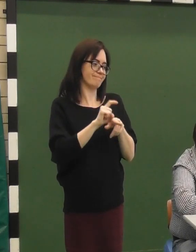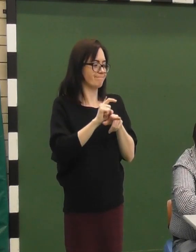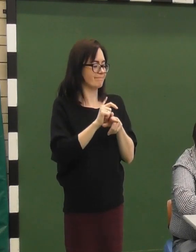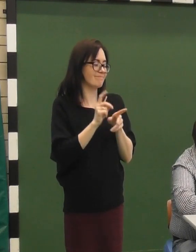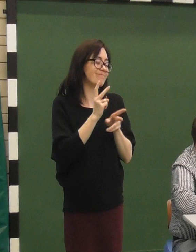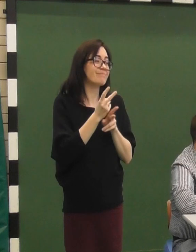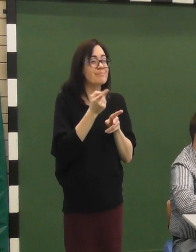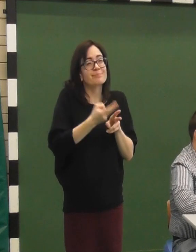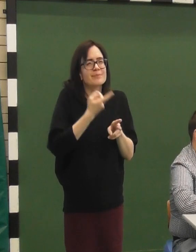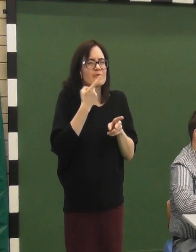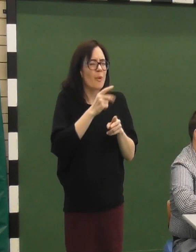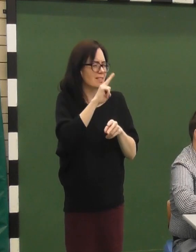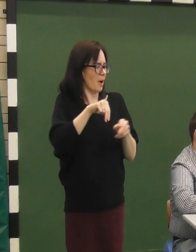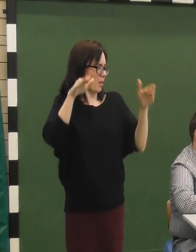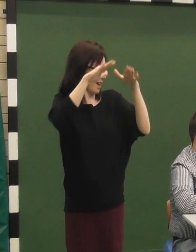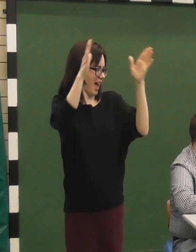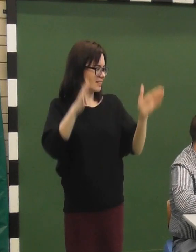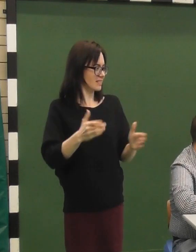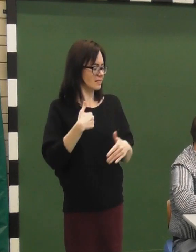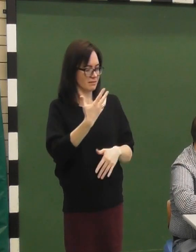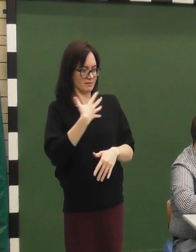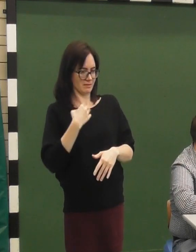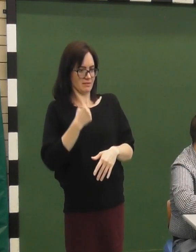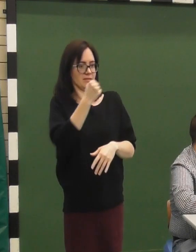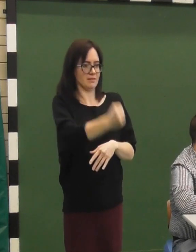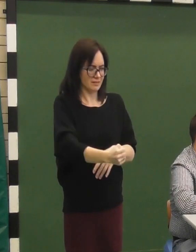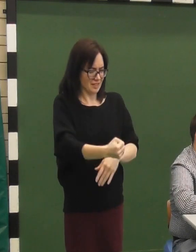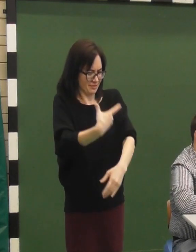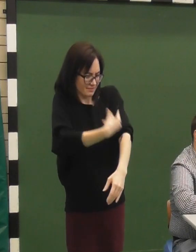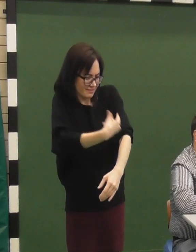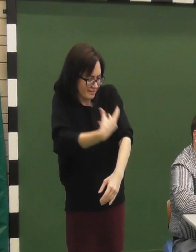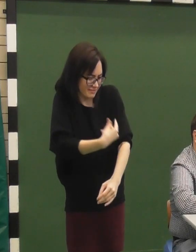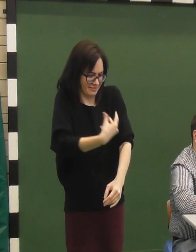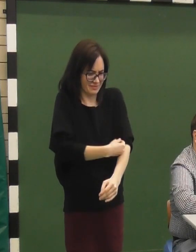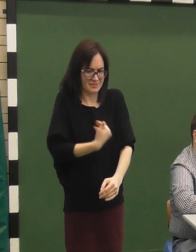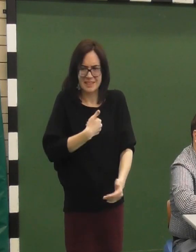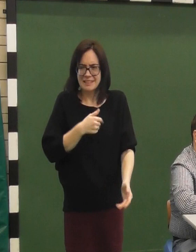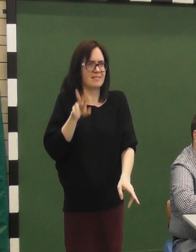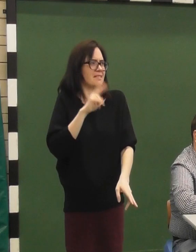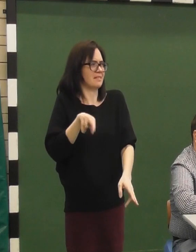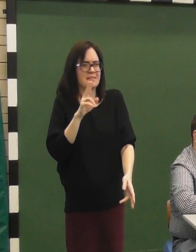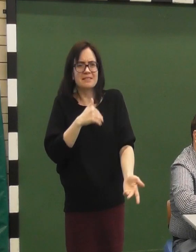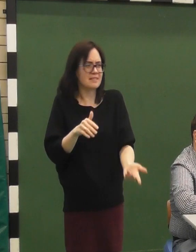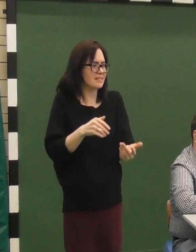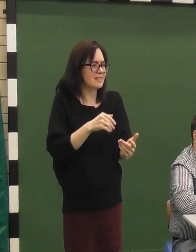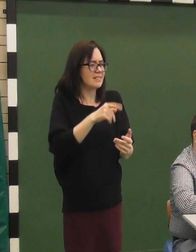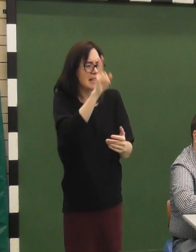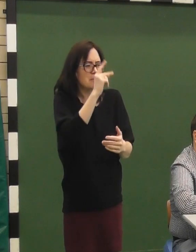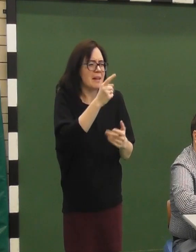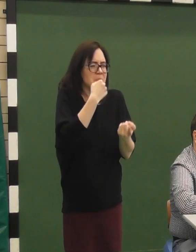kórházszerű épületbe, adtak injekciókat, én nem tudtam, egy szavukat nem